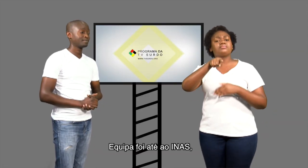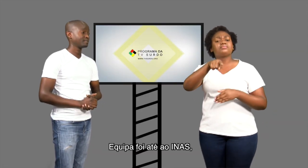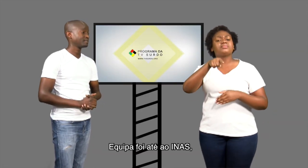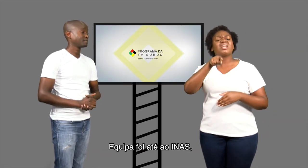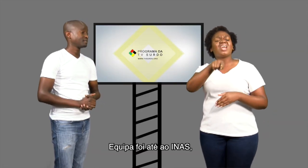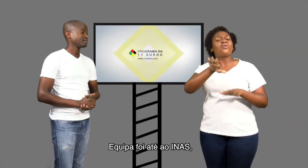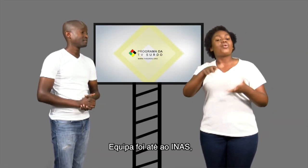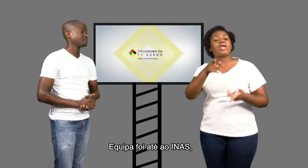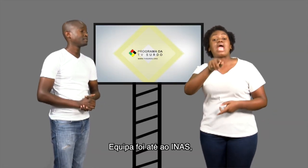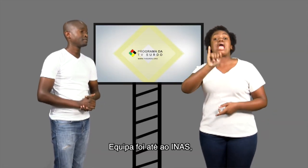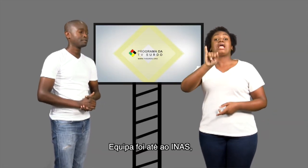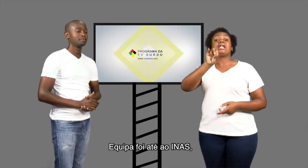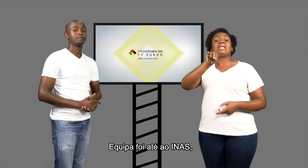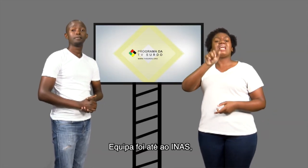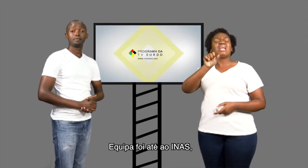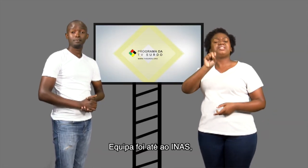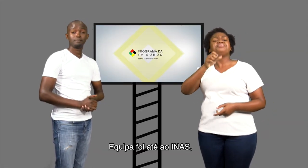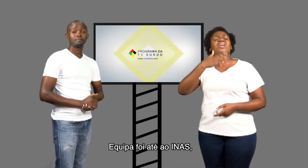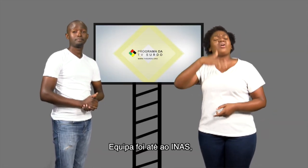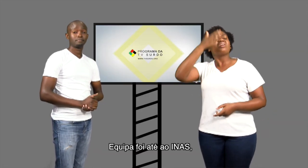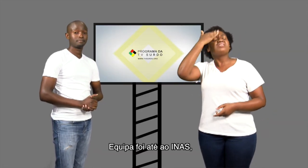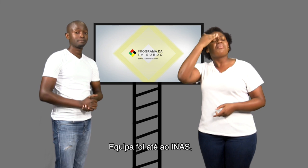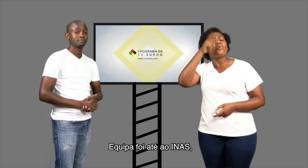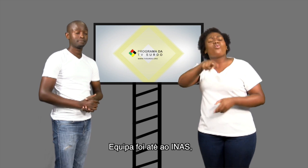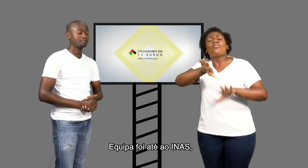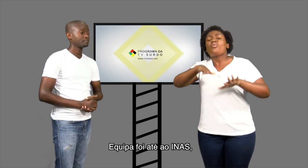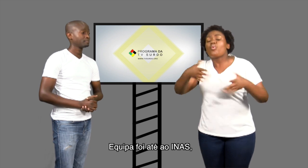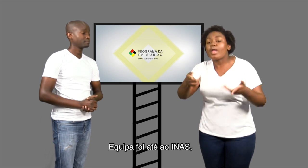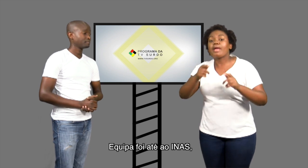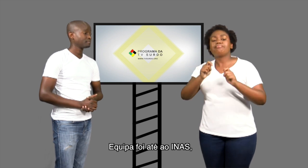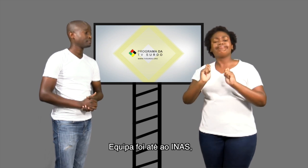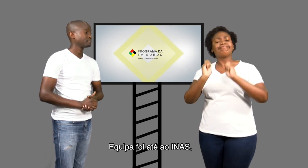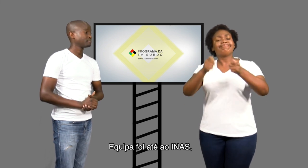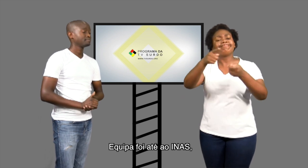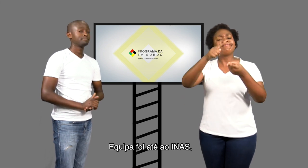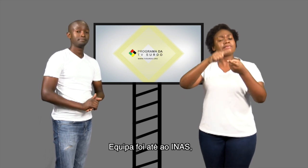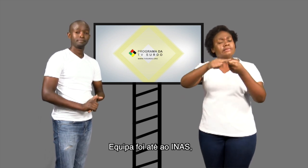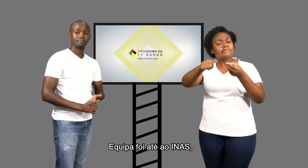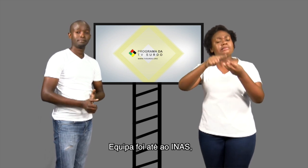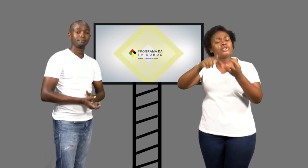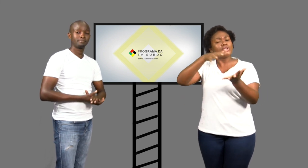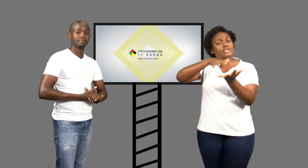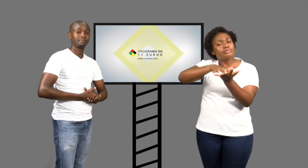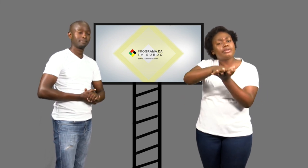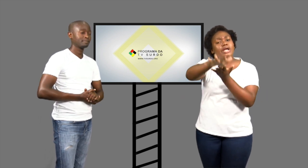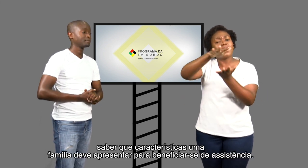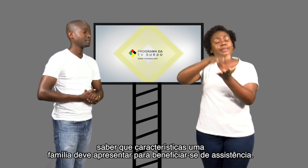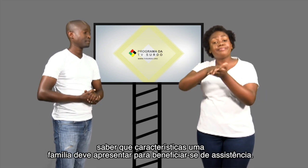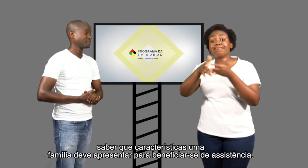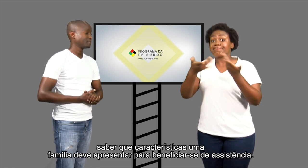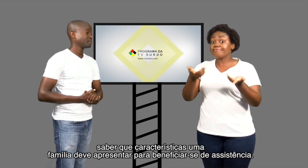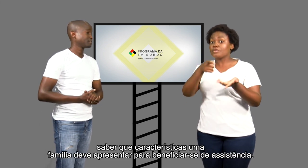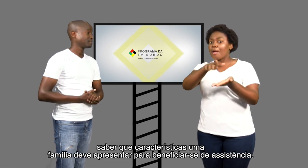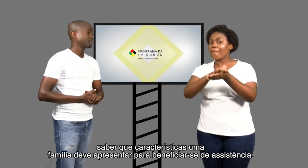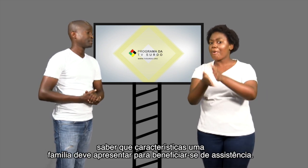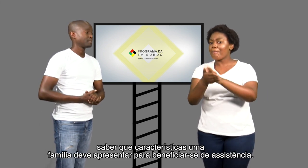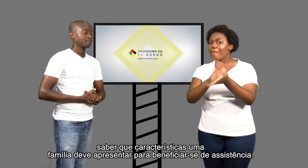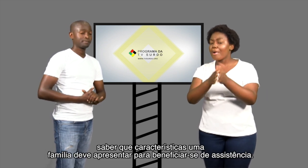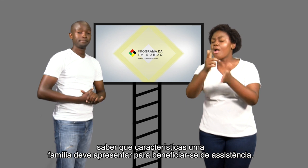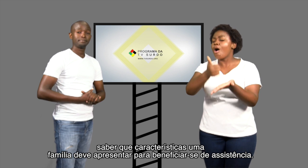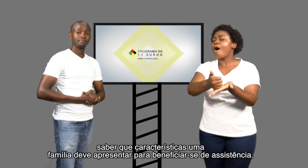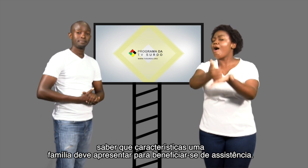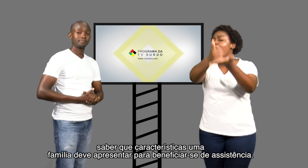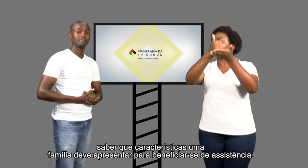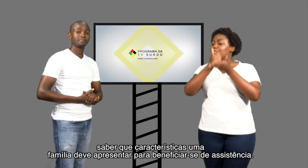A equipa foi até ao Inas. Saber que características uma família deve apresentar para beneficiar de assistência.